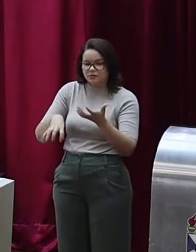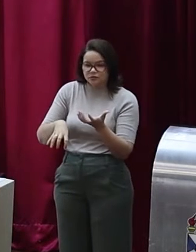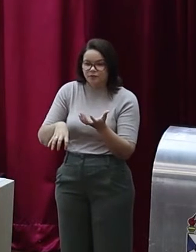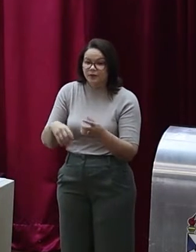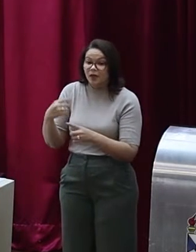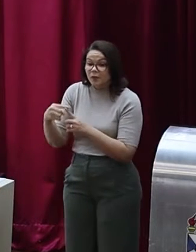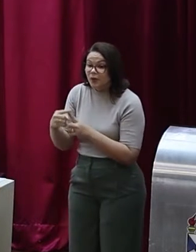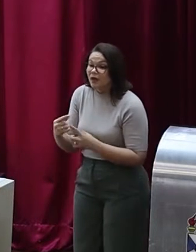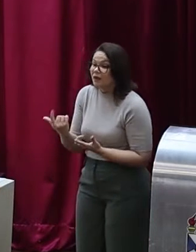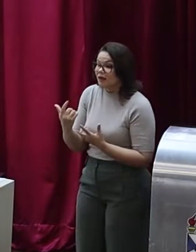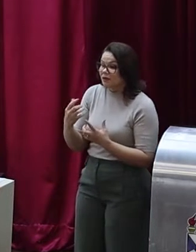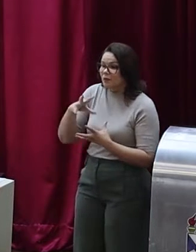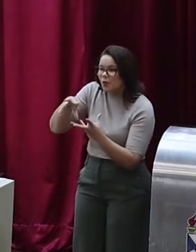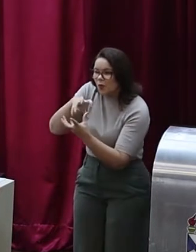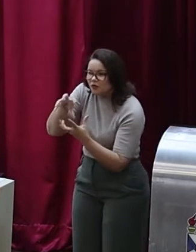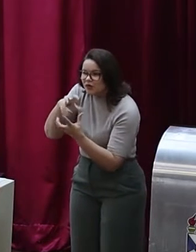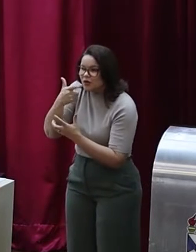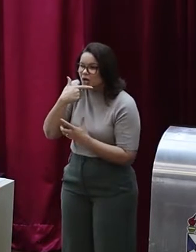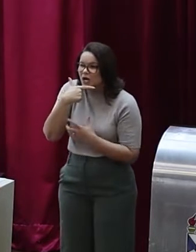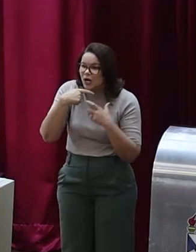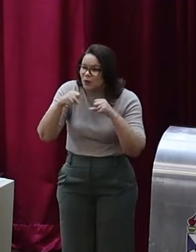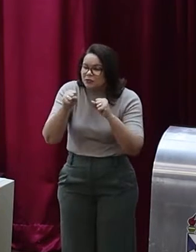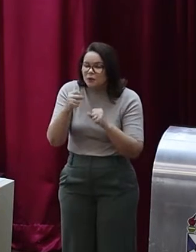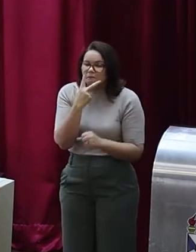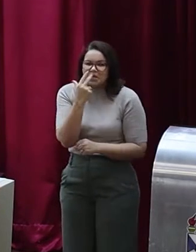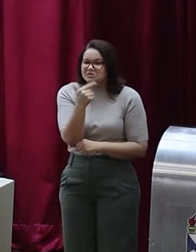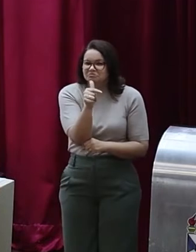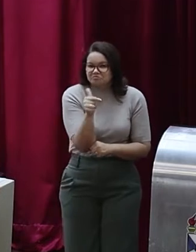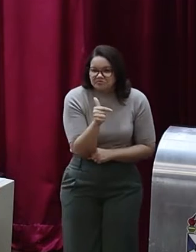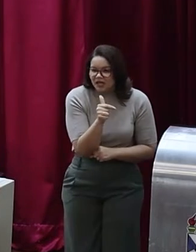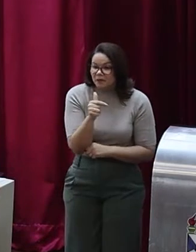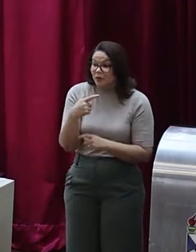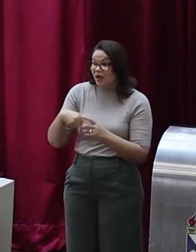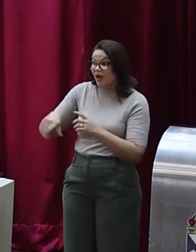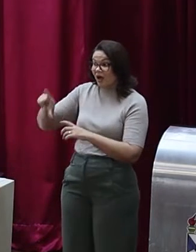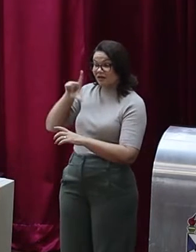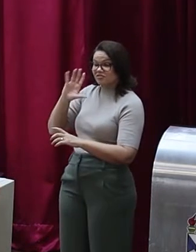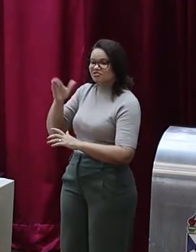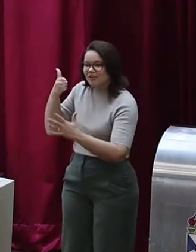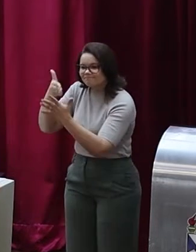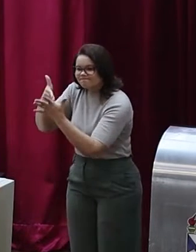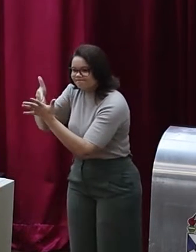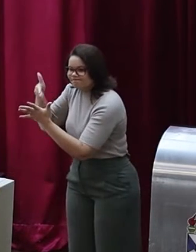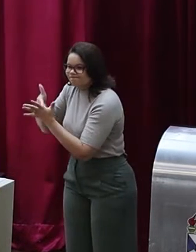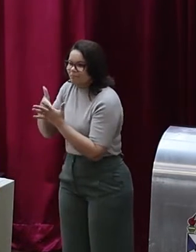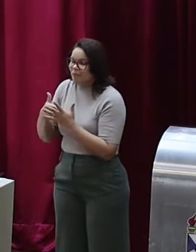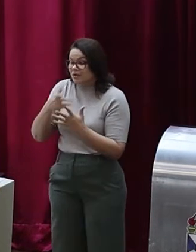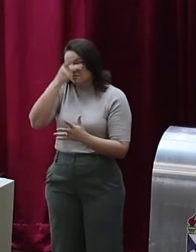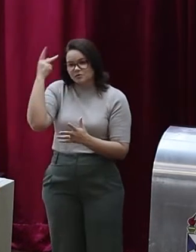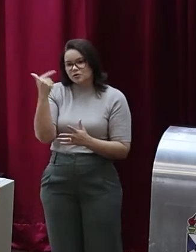não existe porque nós criamos um conflito anterior, criamos uma barreira anterior para que as pessoas não tivessem acesso aos espaços de representação. Por